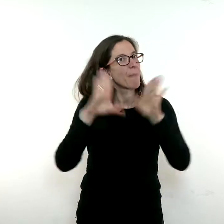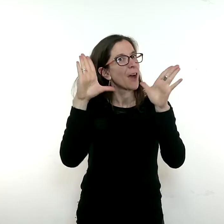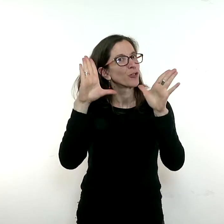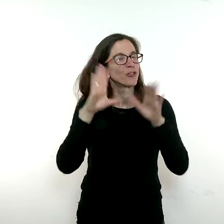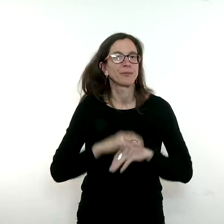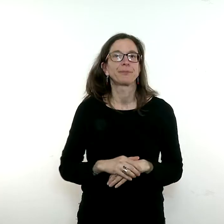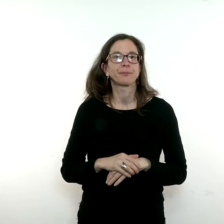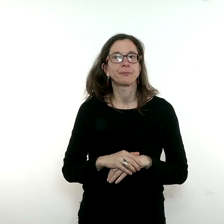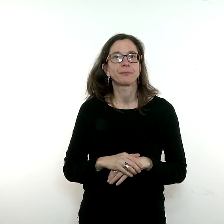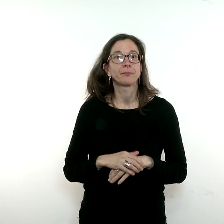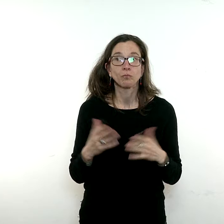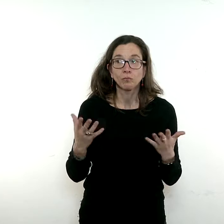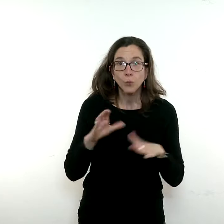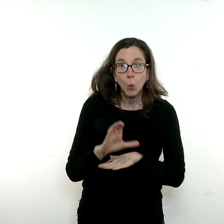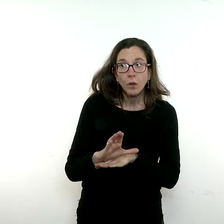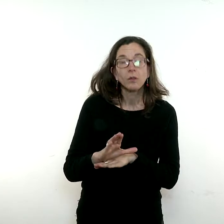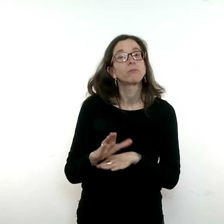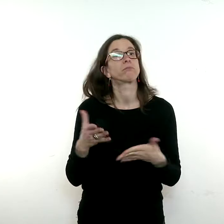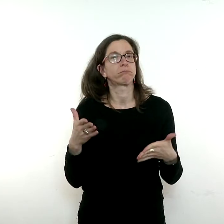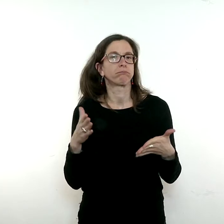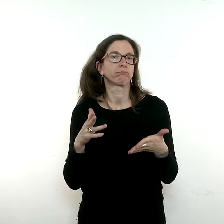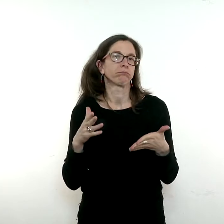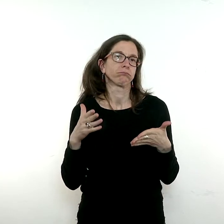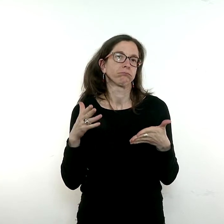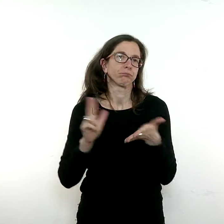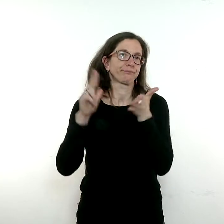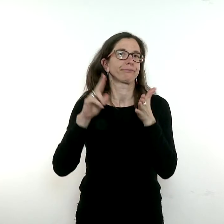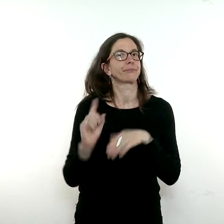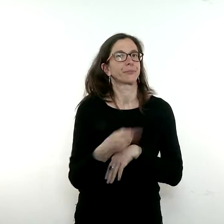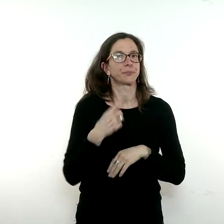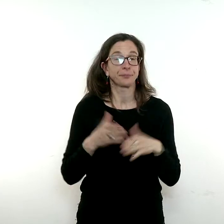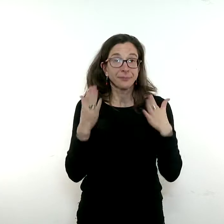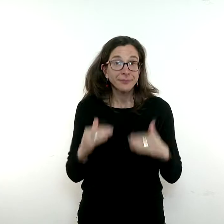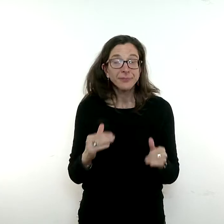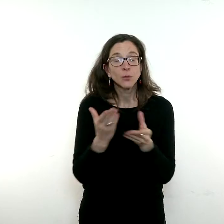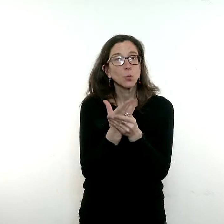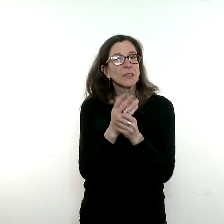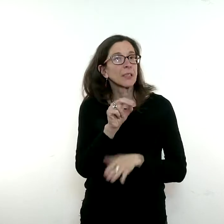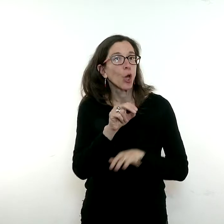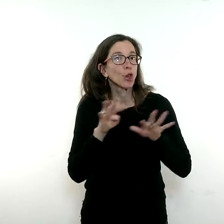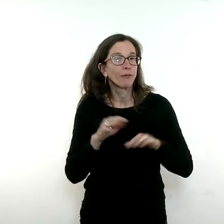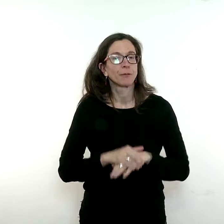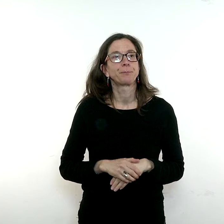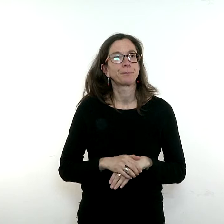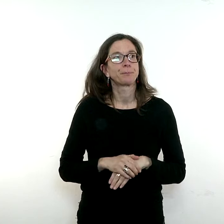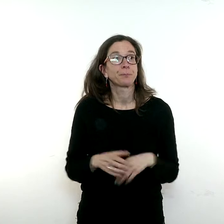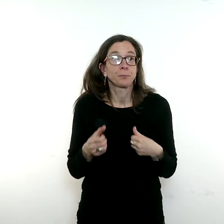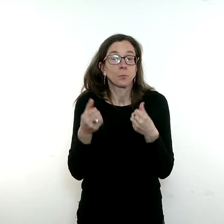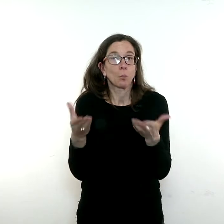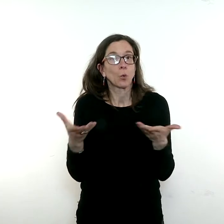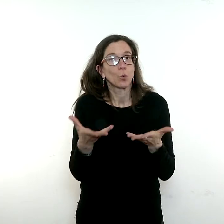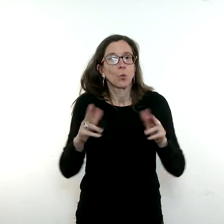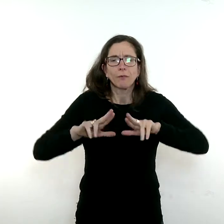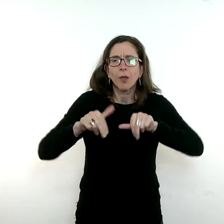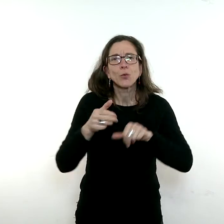Contre? Abstention. Adopté à l'unanimité. Madame Marsala, affaire 39, vous propose la convention pluriannuelle d'objectifs